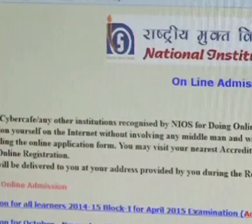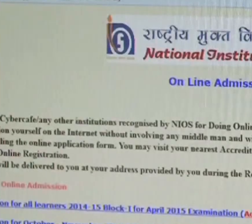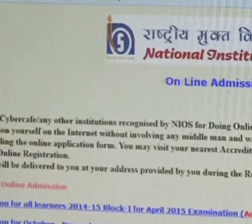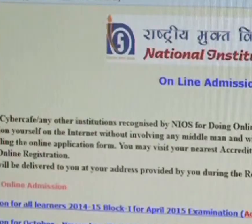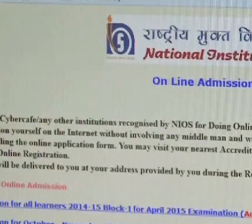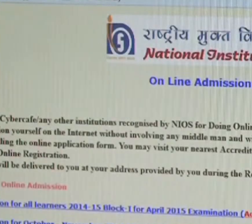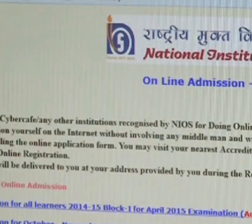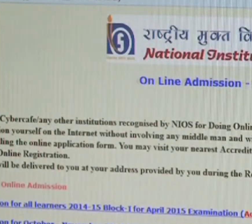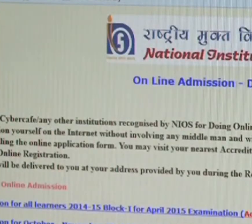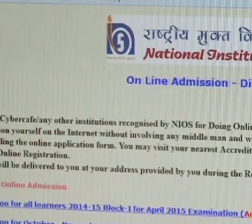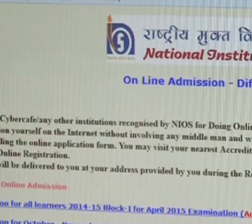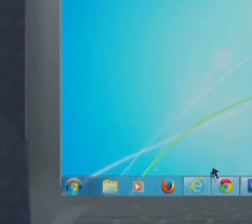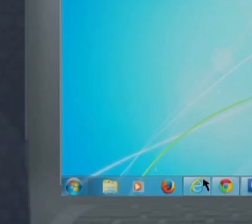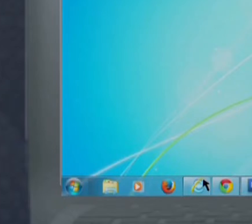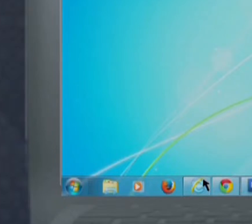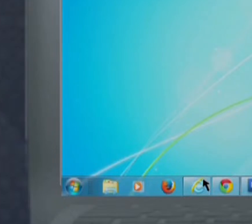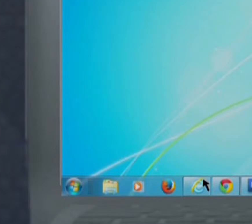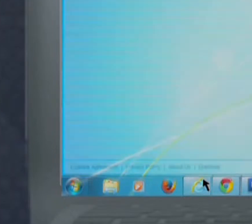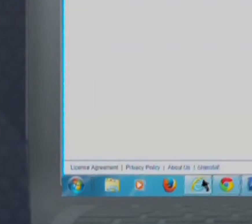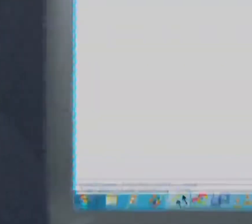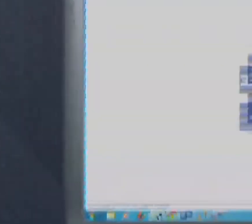अधिक जानकारी के लिए आप लॉगिन कर सकते हैं